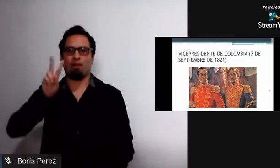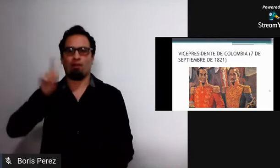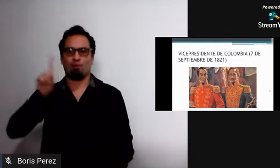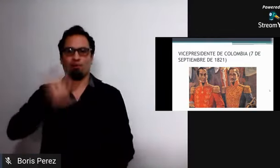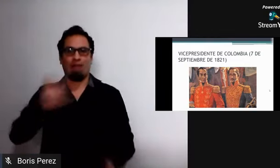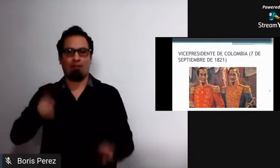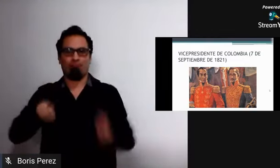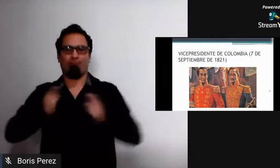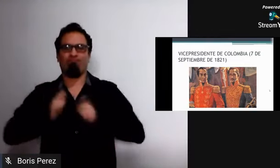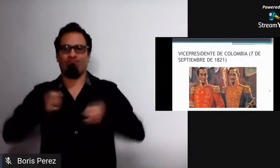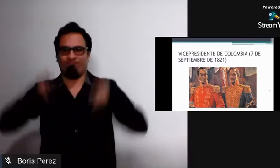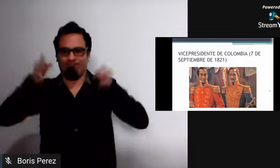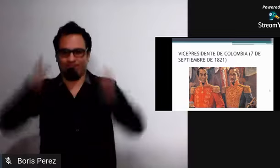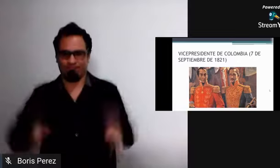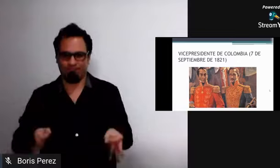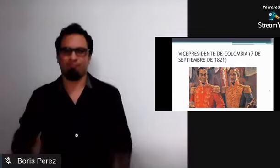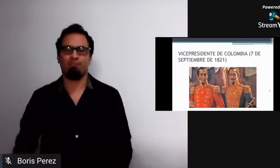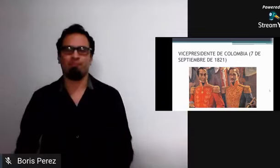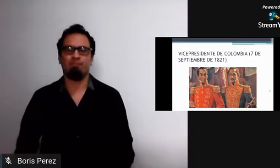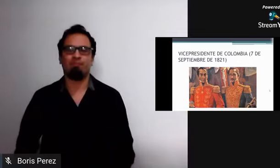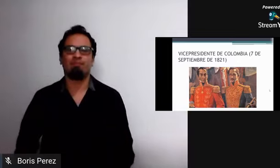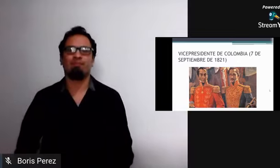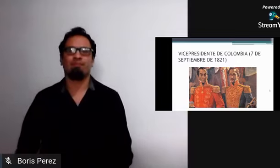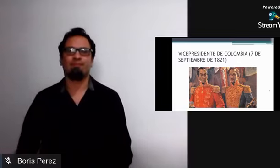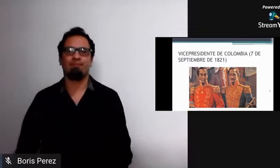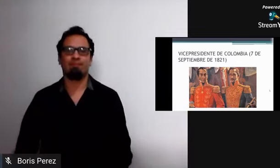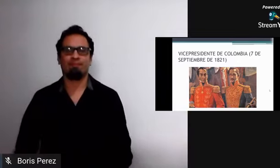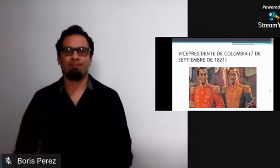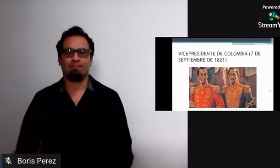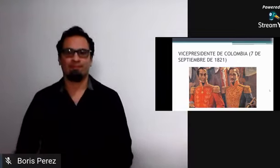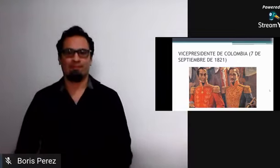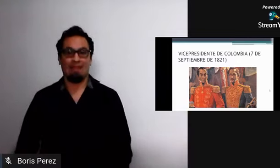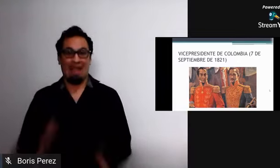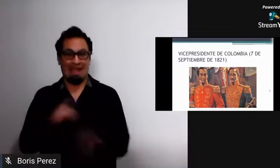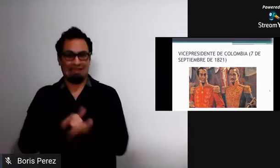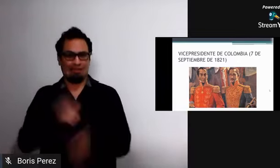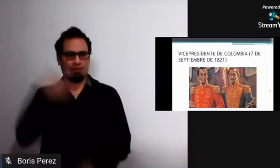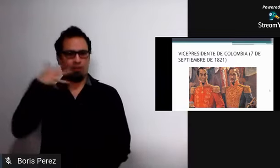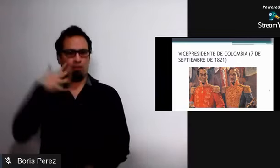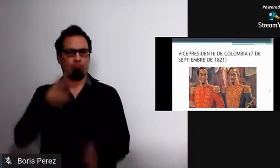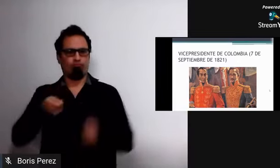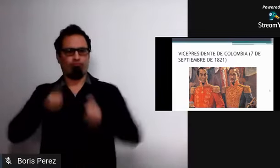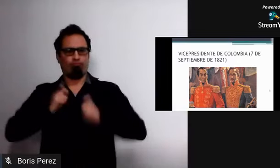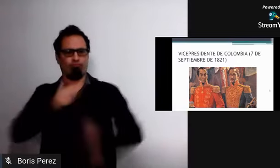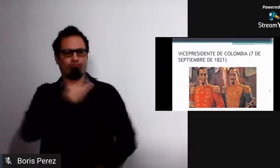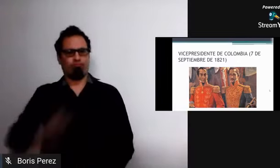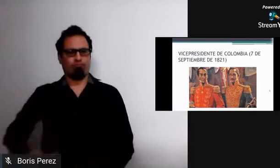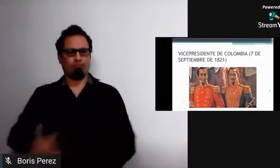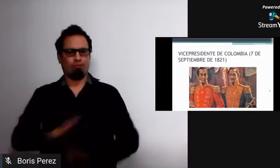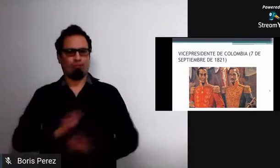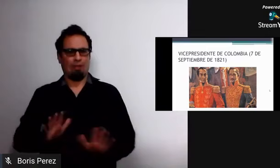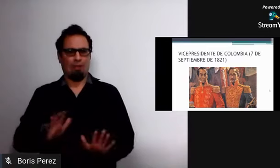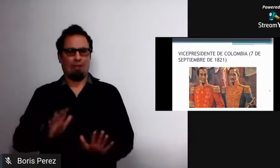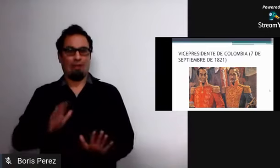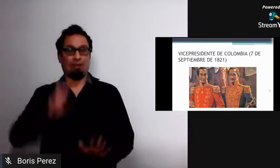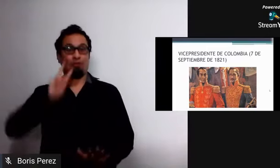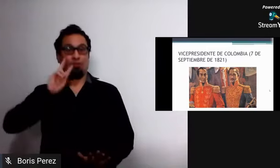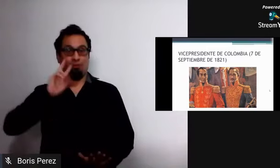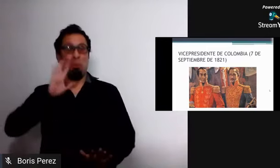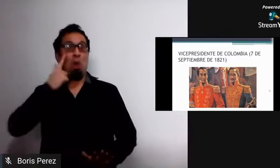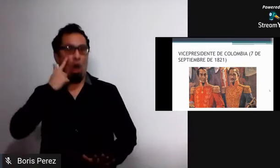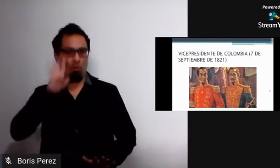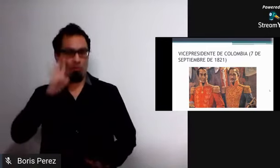el 7 de septiembre de 1821, Francisco de Paula Santander es nombrado vicepresidente de la República de